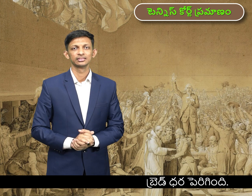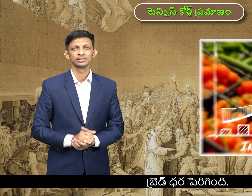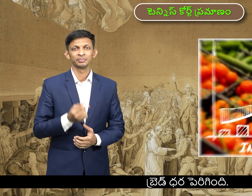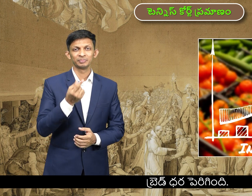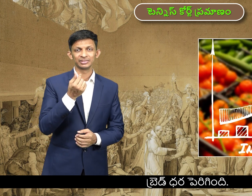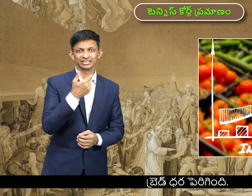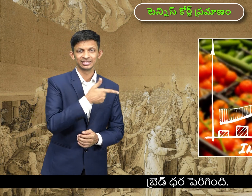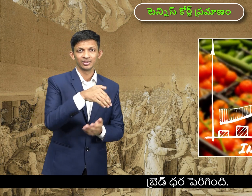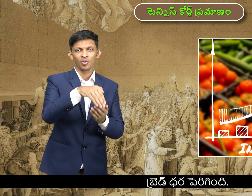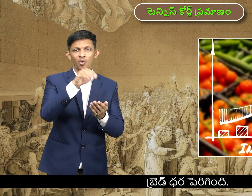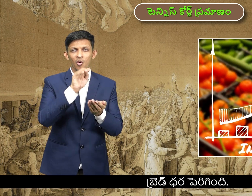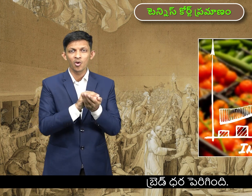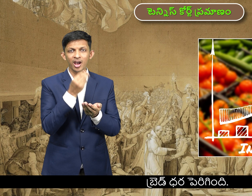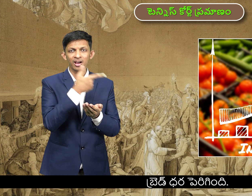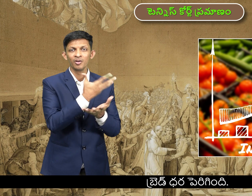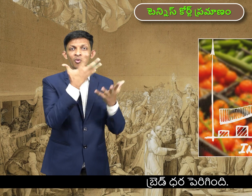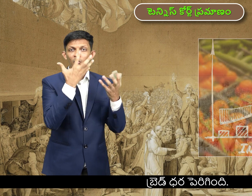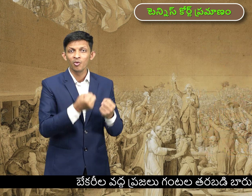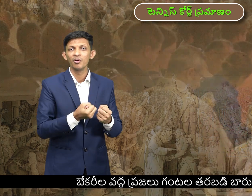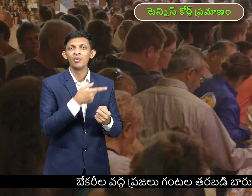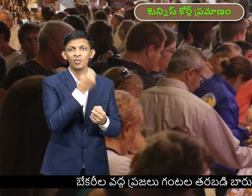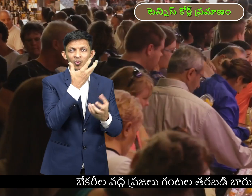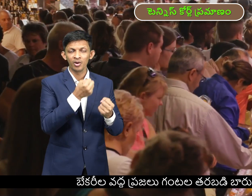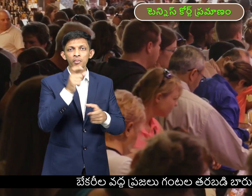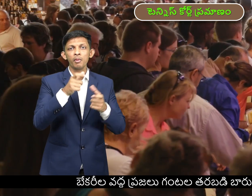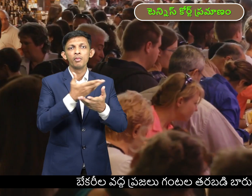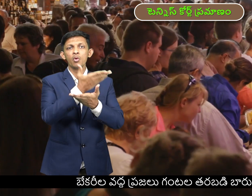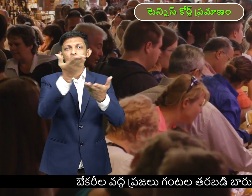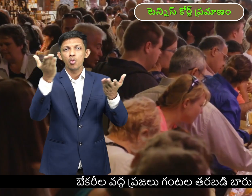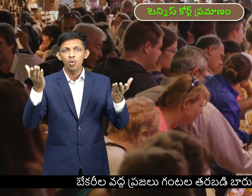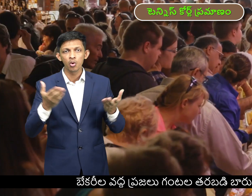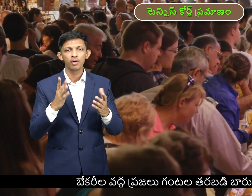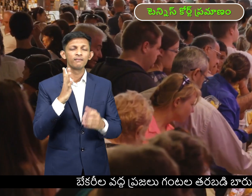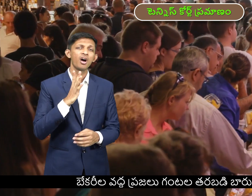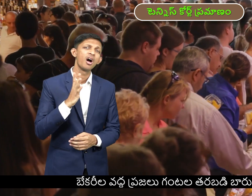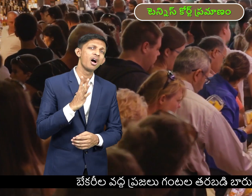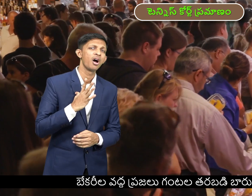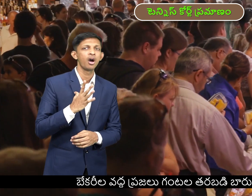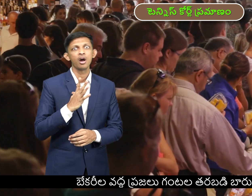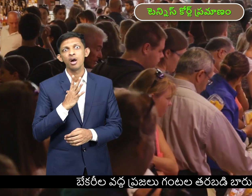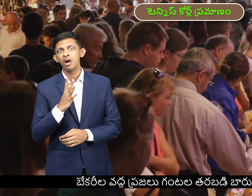బ్రెడ్ ధర పెరిగింది. బేకరీల వద్ద ప్రజలు గంటల తరబడి బారులు తీరారు.